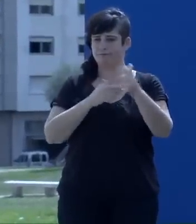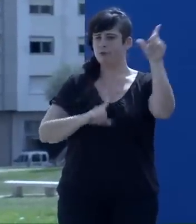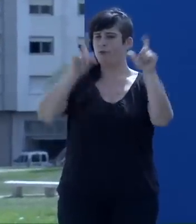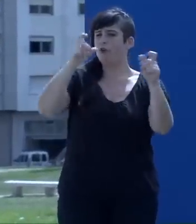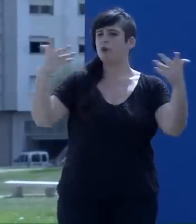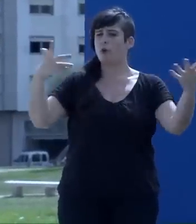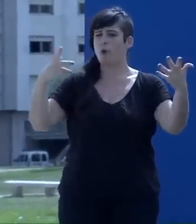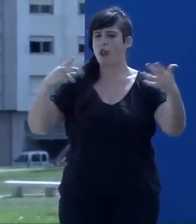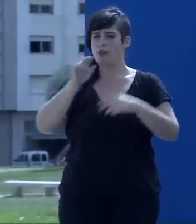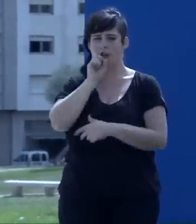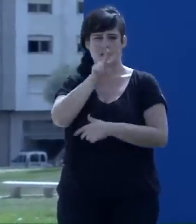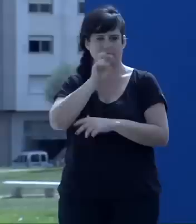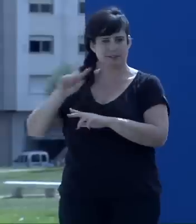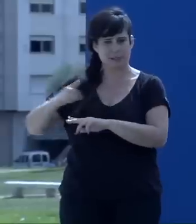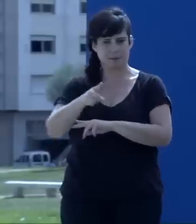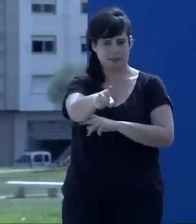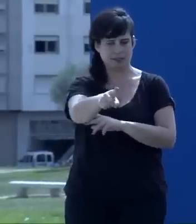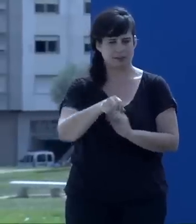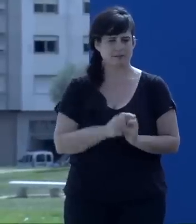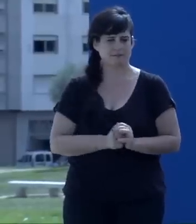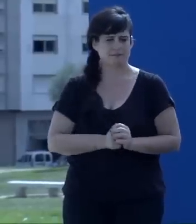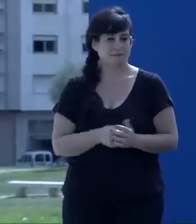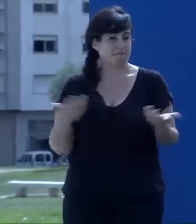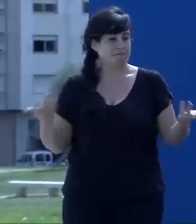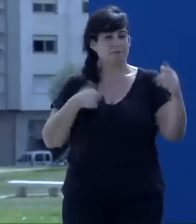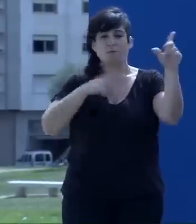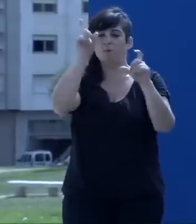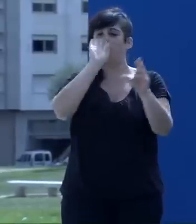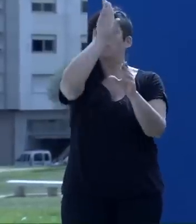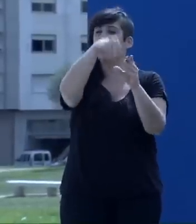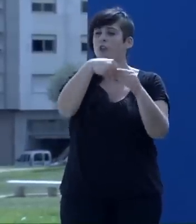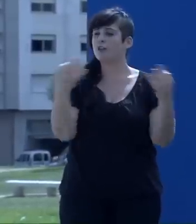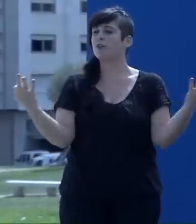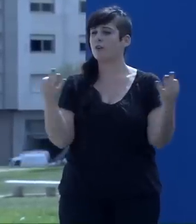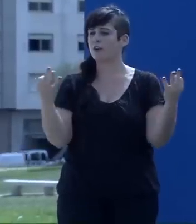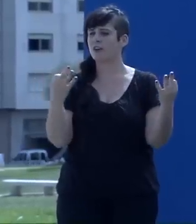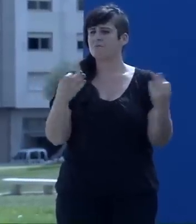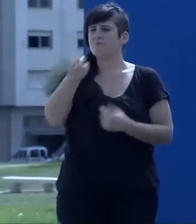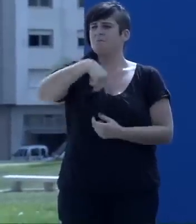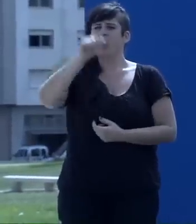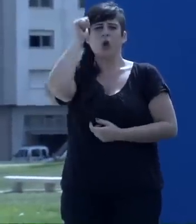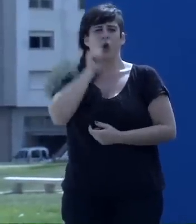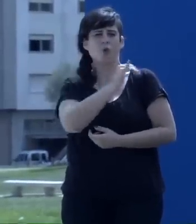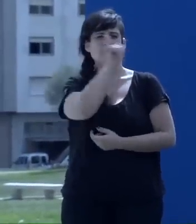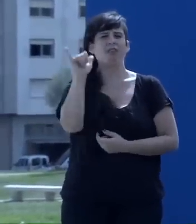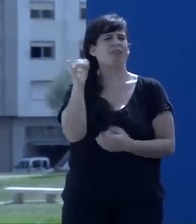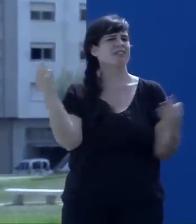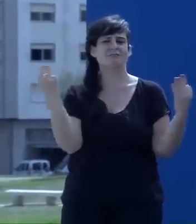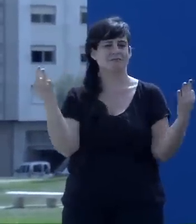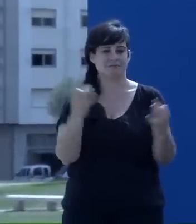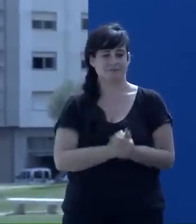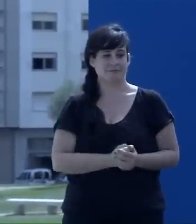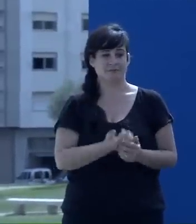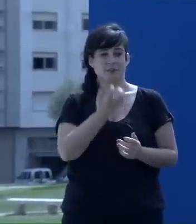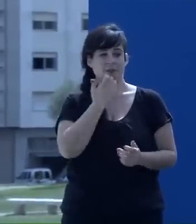serpe, Ourense. E entón, nesa foto, que hai? Que temos en Ourense? Pois temos unha